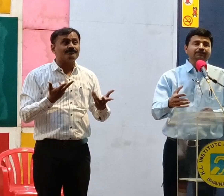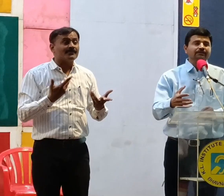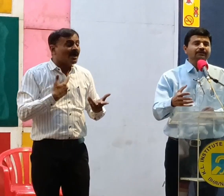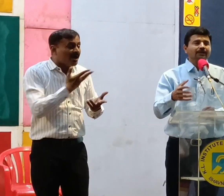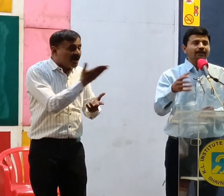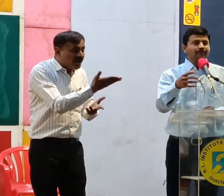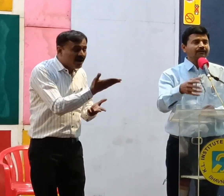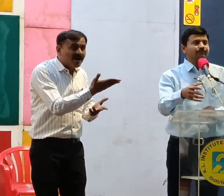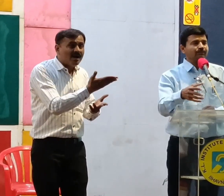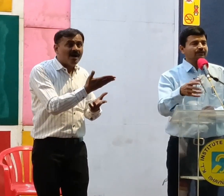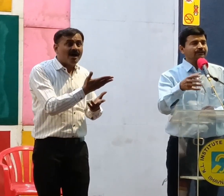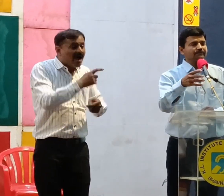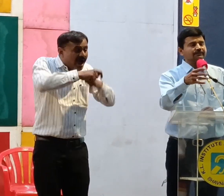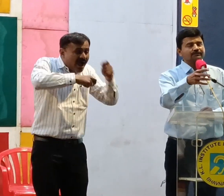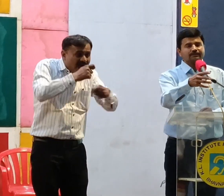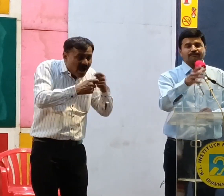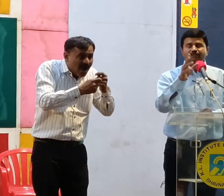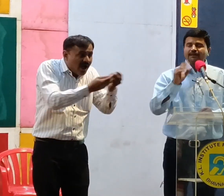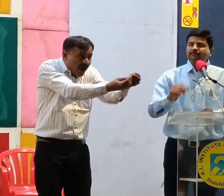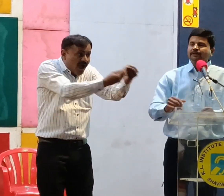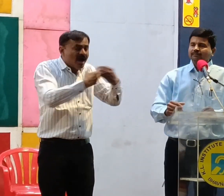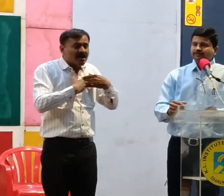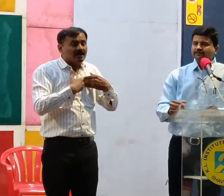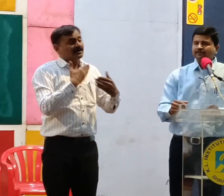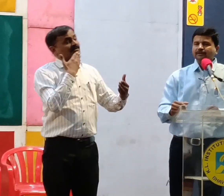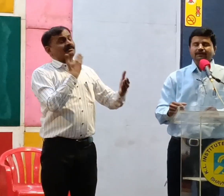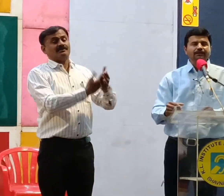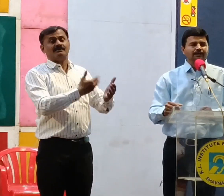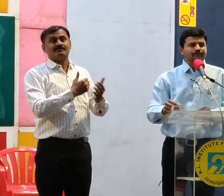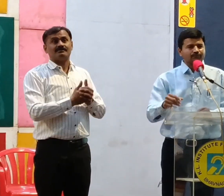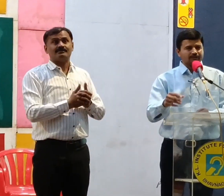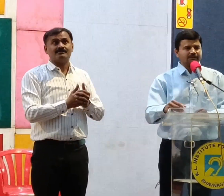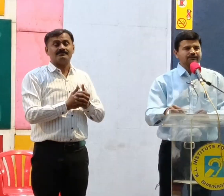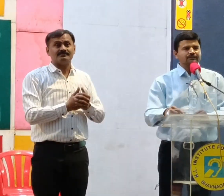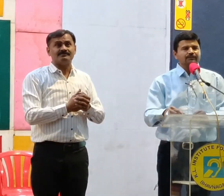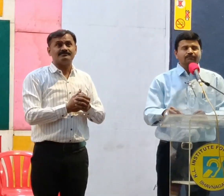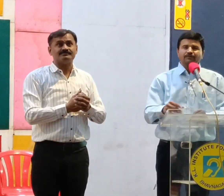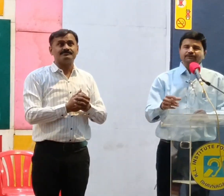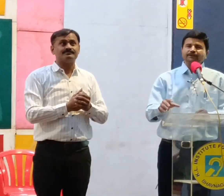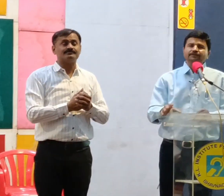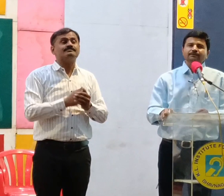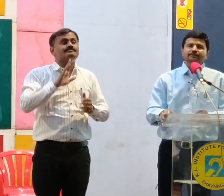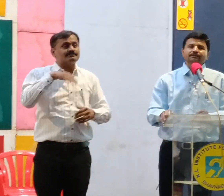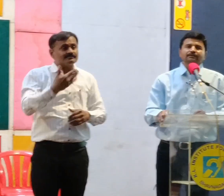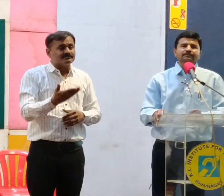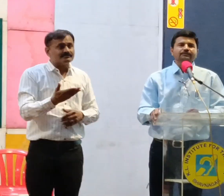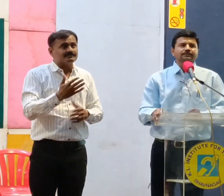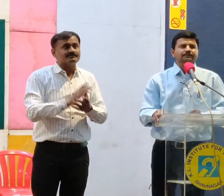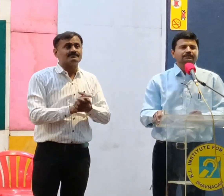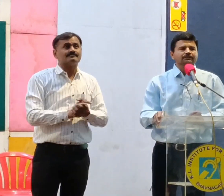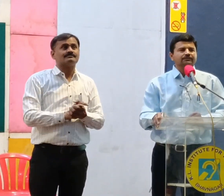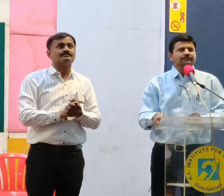તમે આ મારી પોટલી તમે પાછી આપી, હીરાની પોટલી. પછી